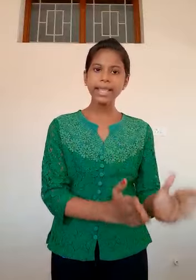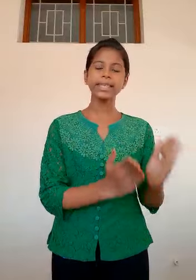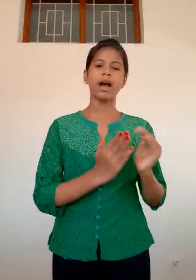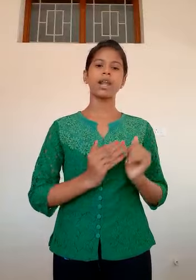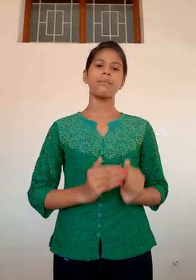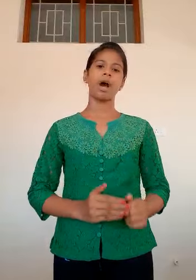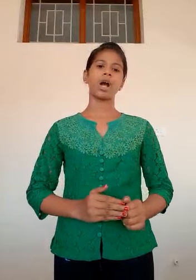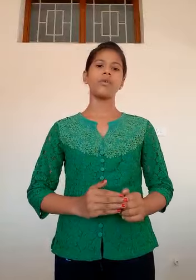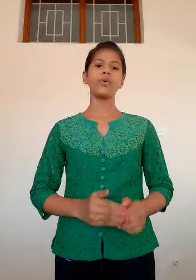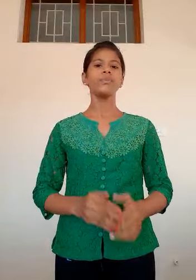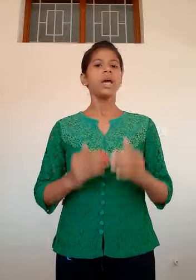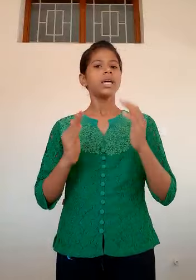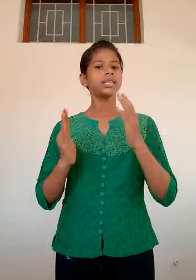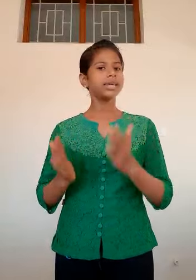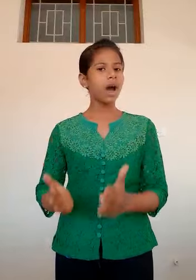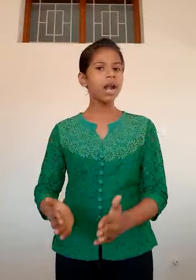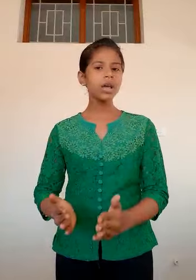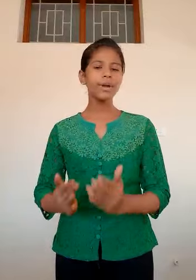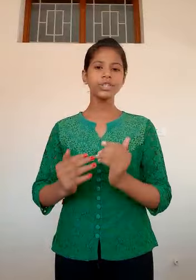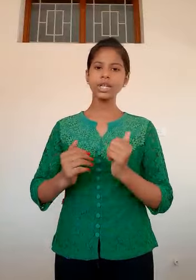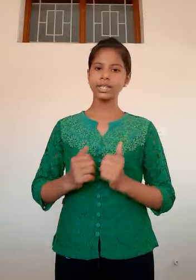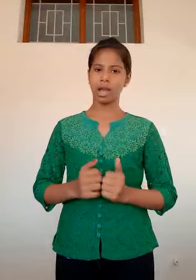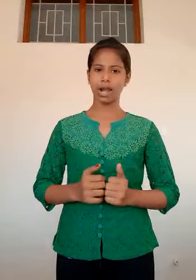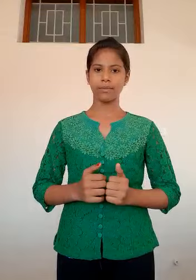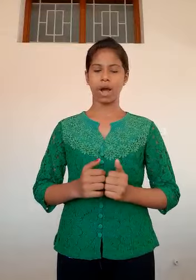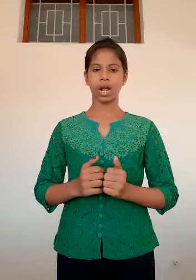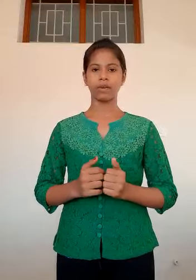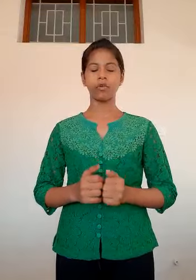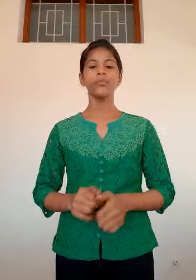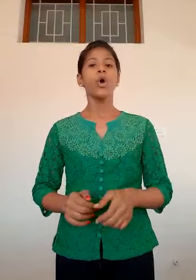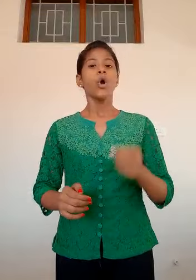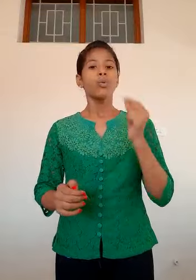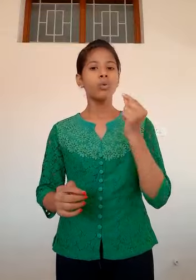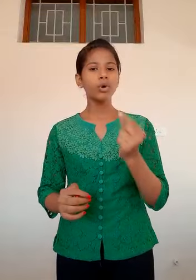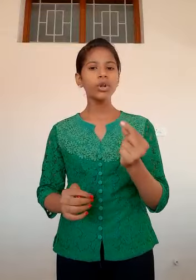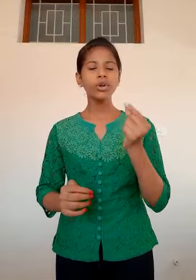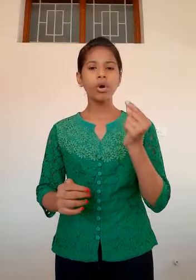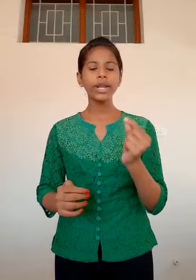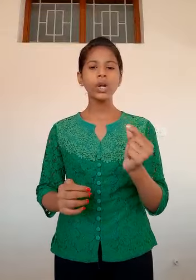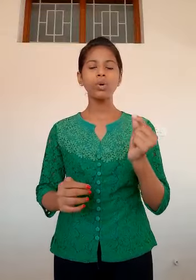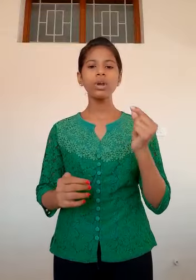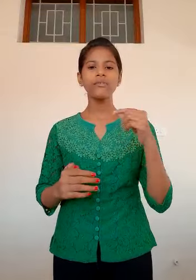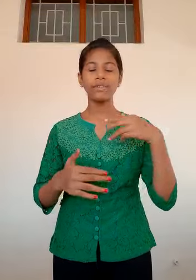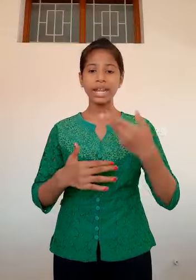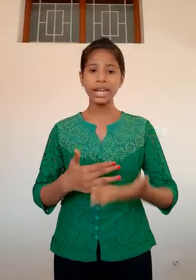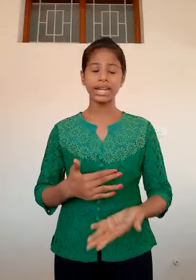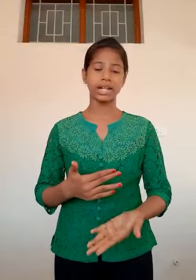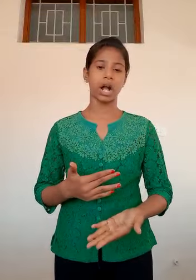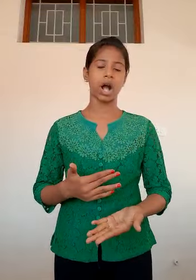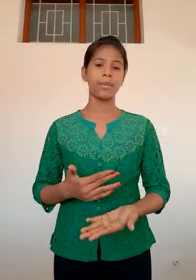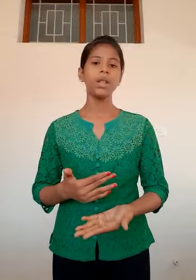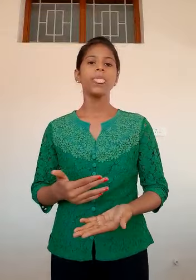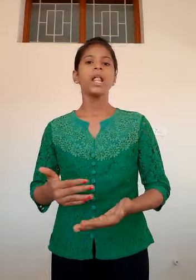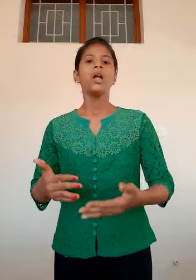தியானமாகவும் தியானமாகவும் ஒரு நோடி கூட வீ நடிக்காமல்